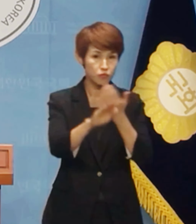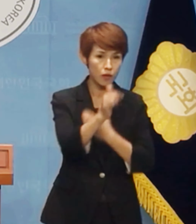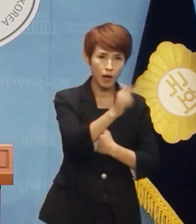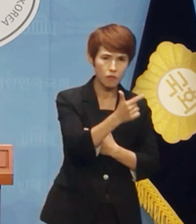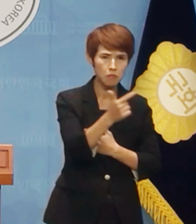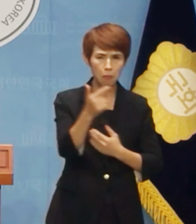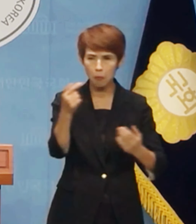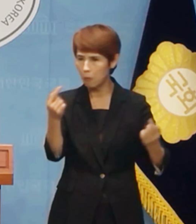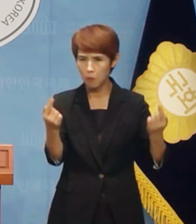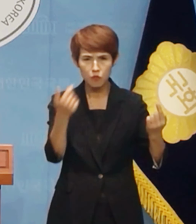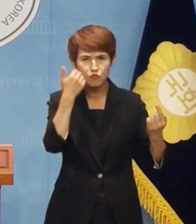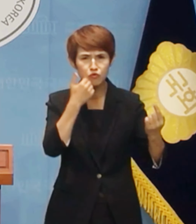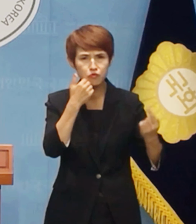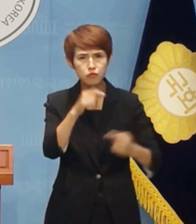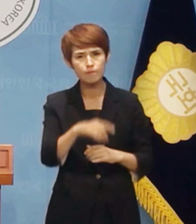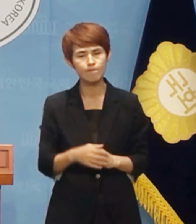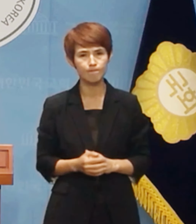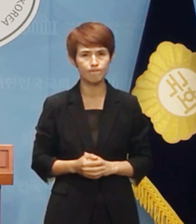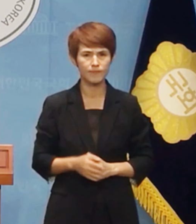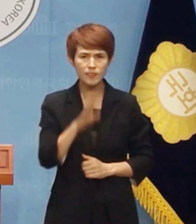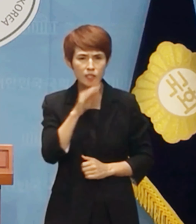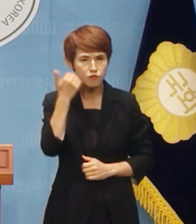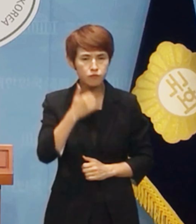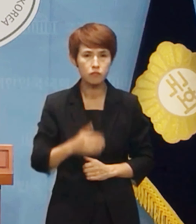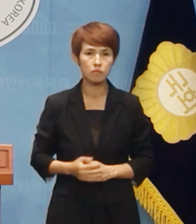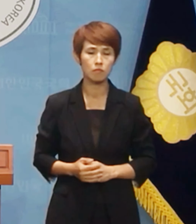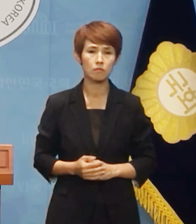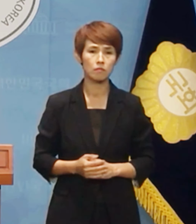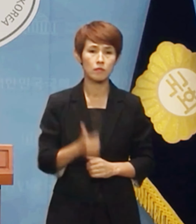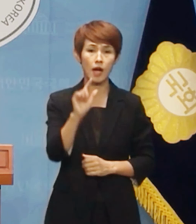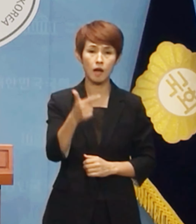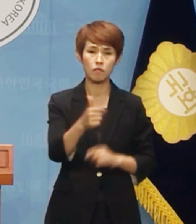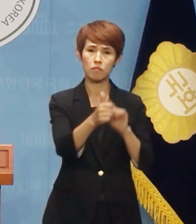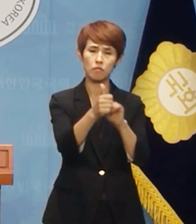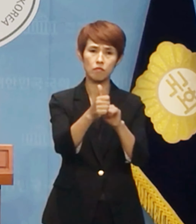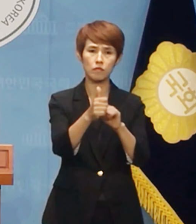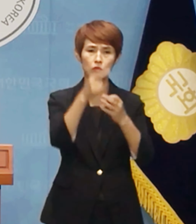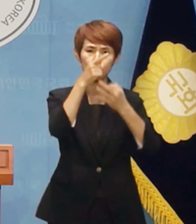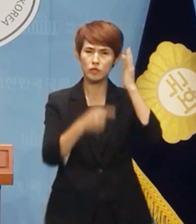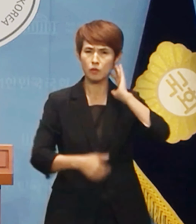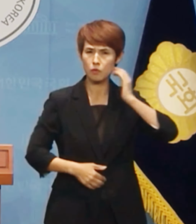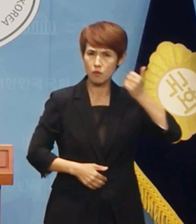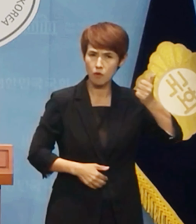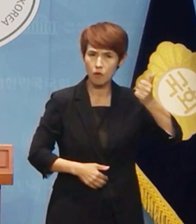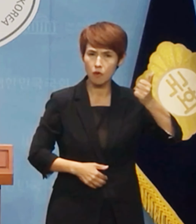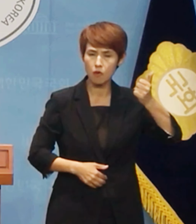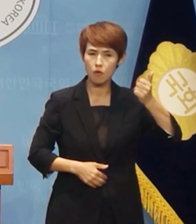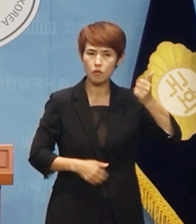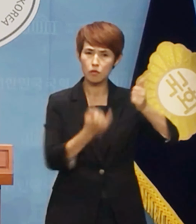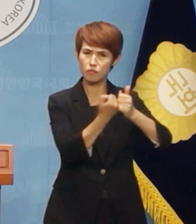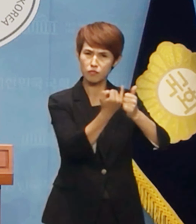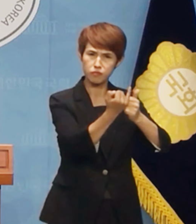한동훈 있가 한동훈 국민의 힘 대표의 정체는 윤석열 대통령과 그 배후자 김건희